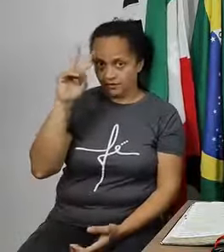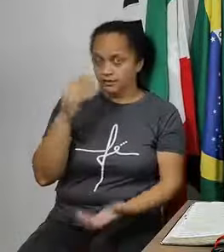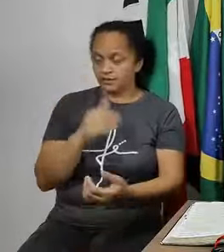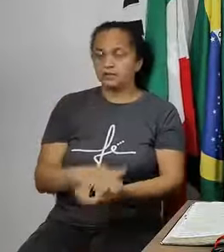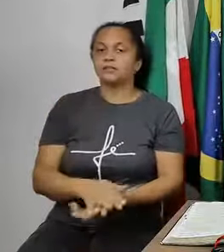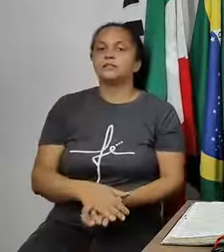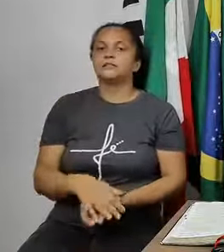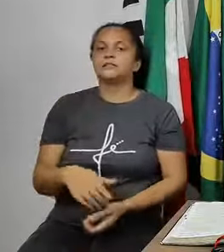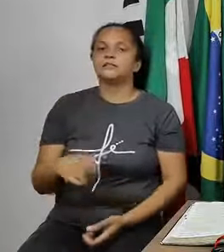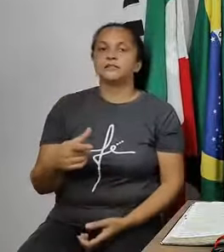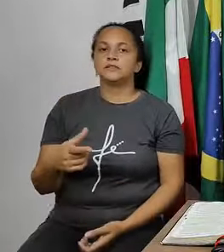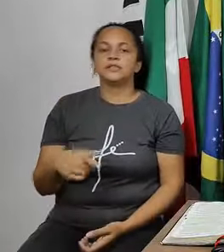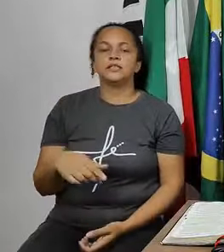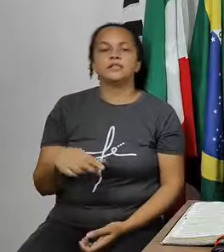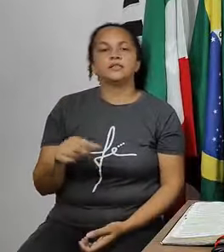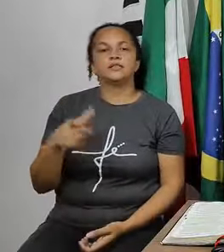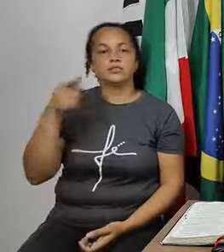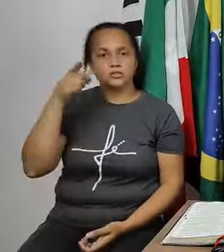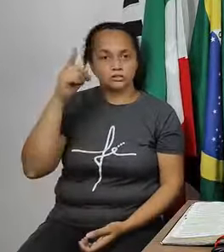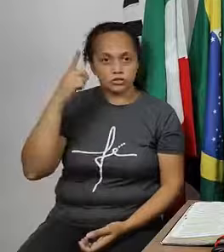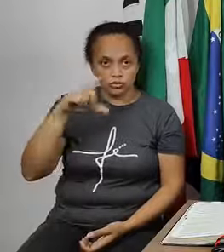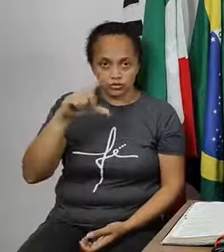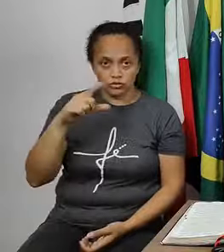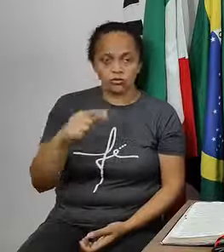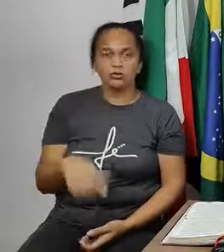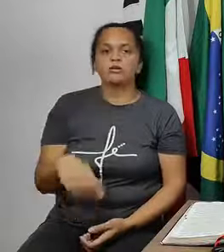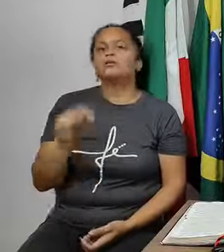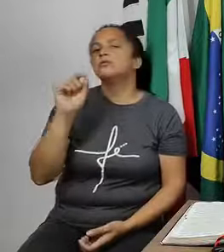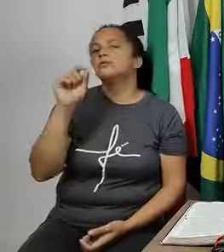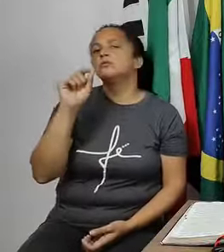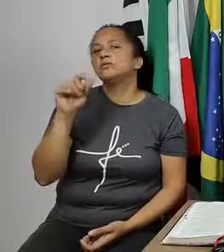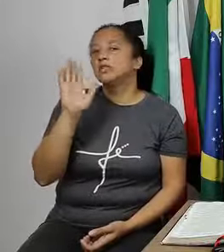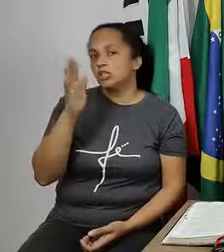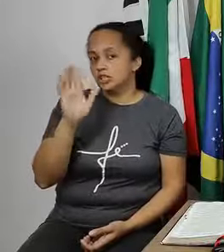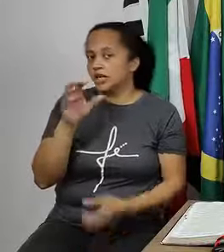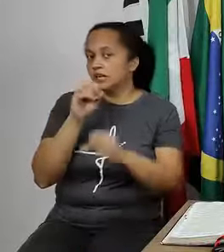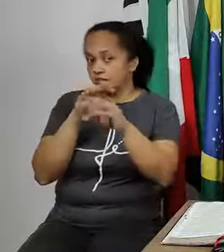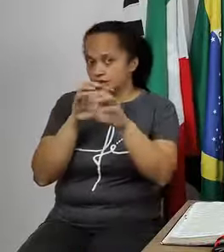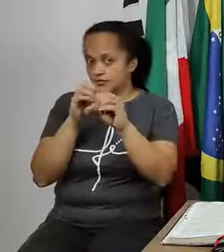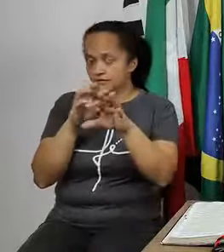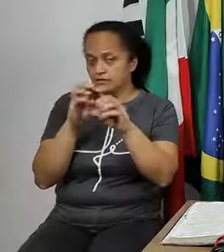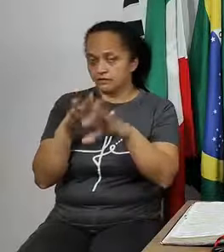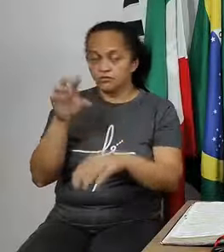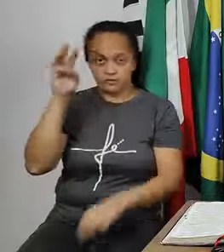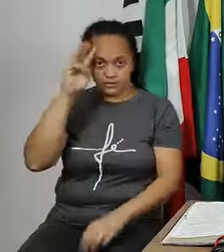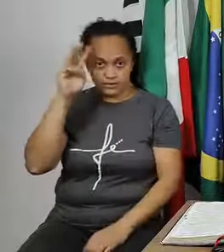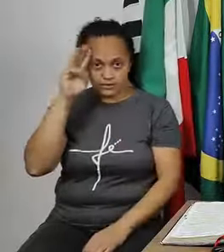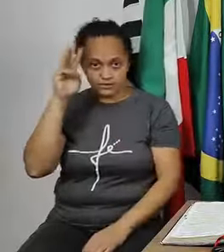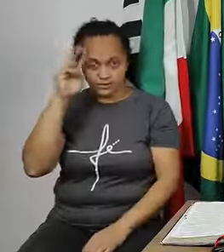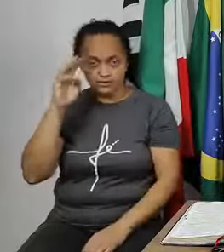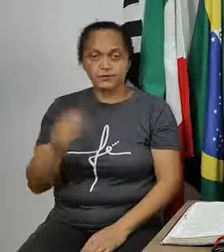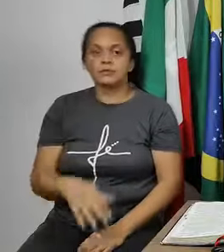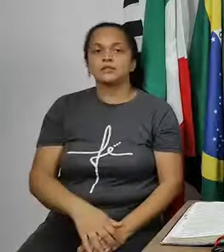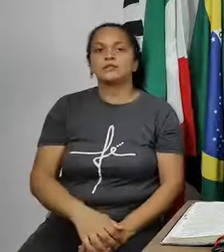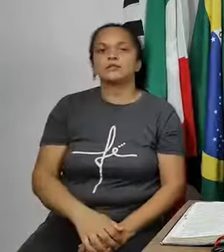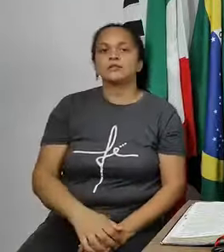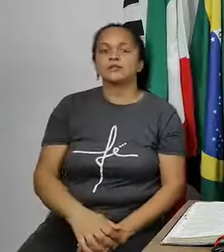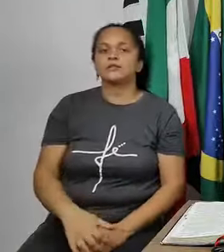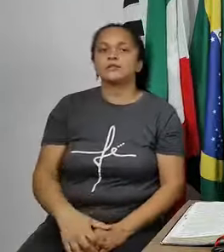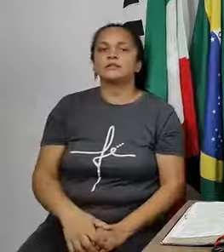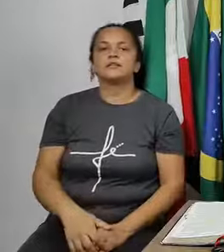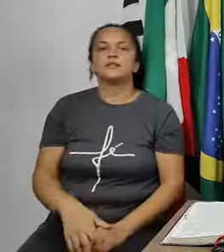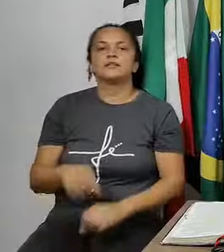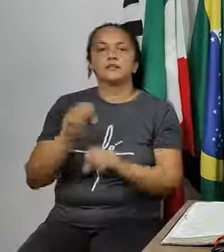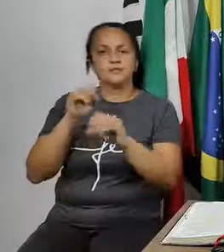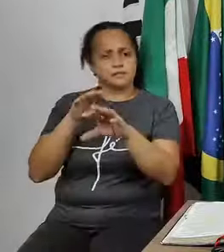fazer uma revisão do que nós ministramos na primeira parte desse estudo, Fundamentos